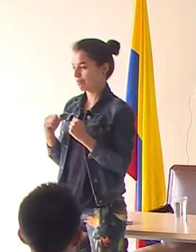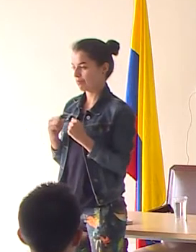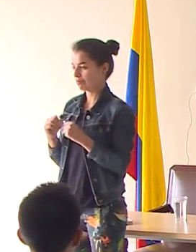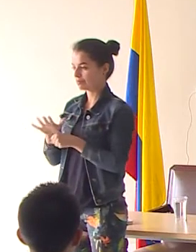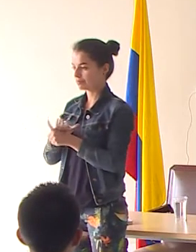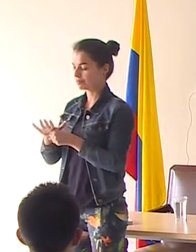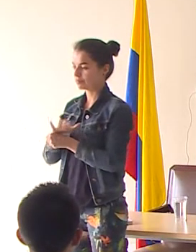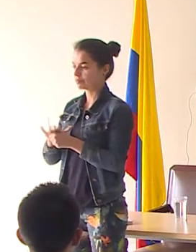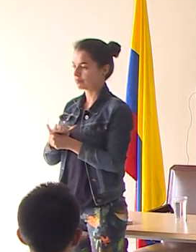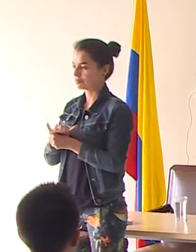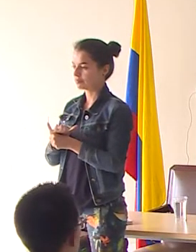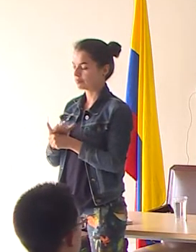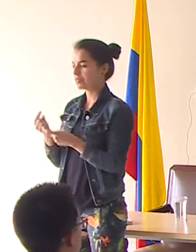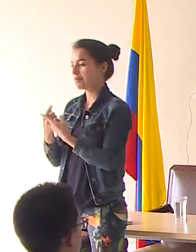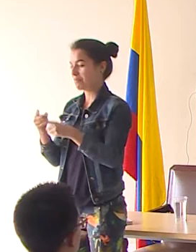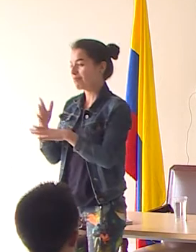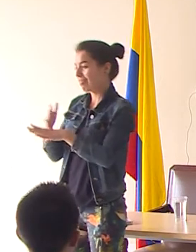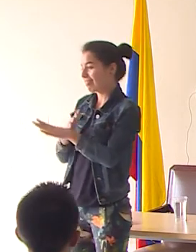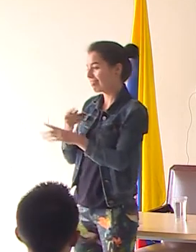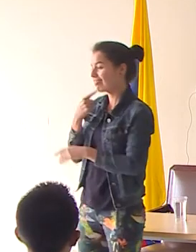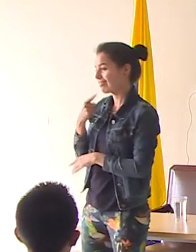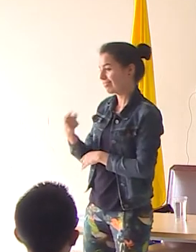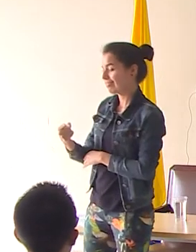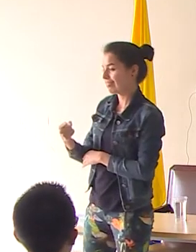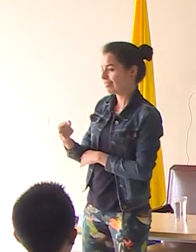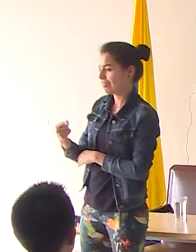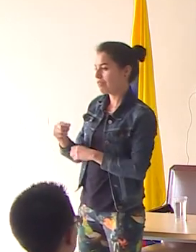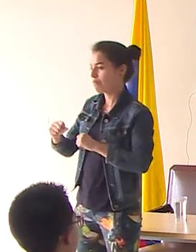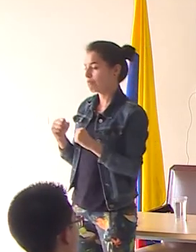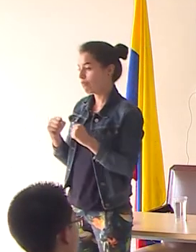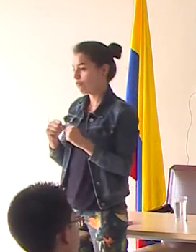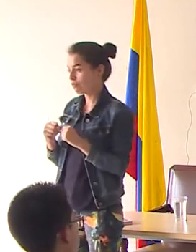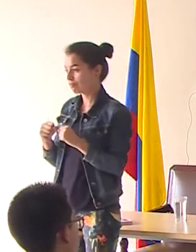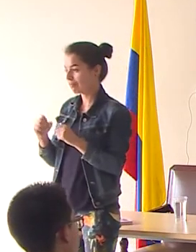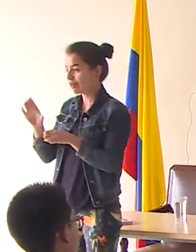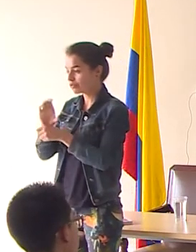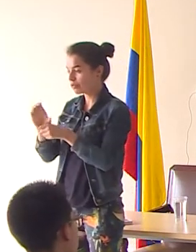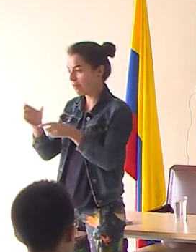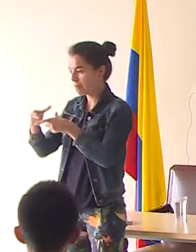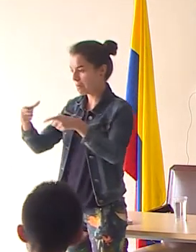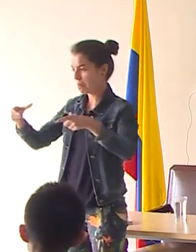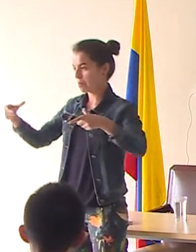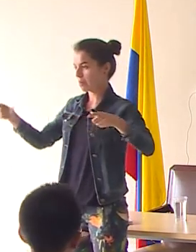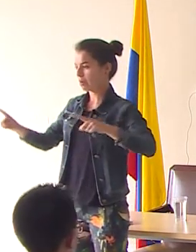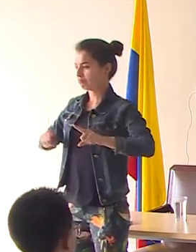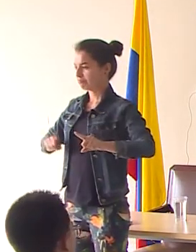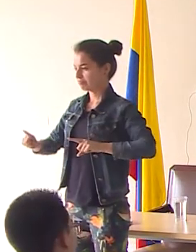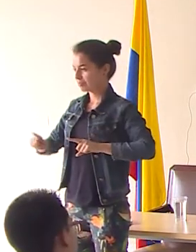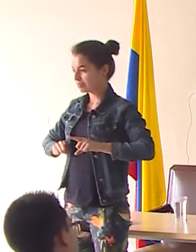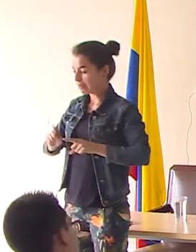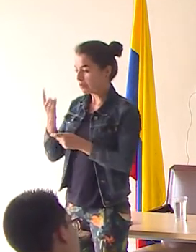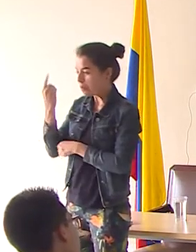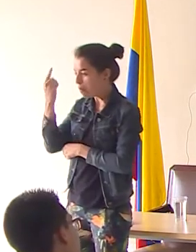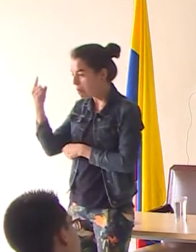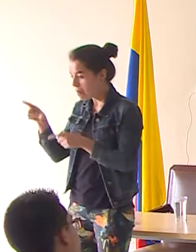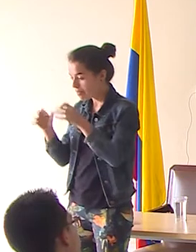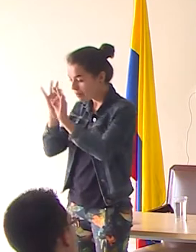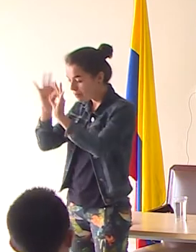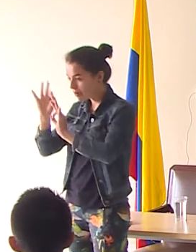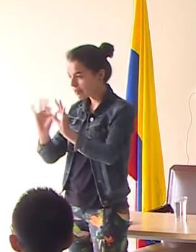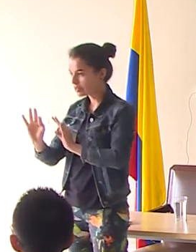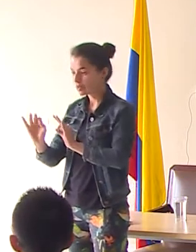sin embargo como les decía ya bogotá trasciende surgimiento político administrativo si lo que vemos acá estas manchas